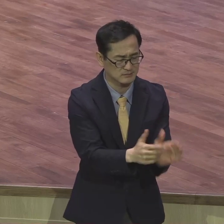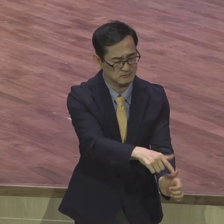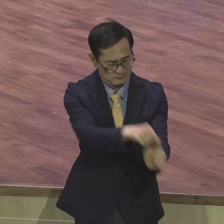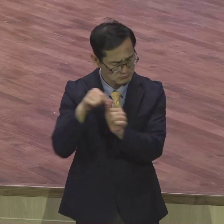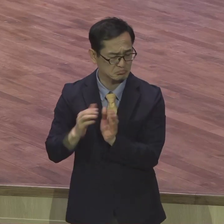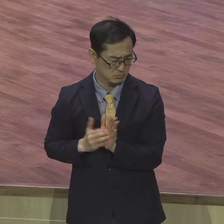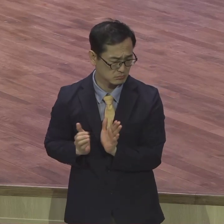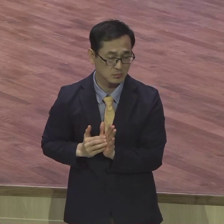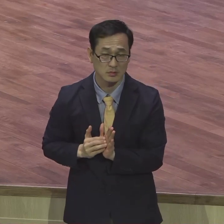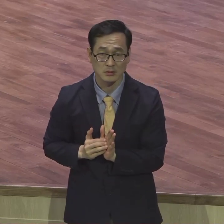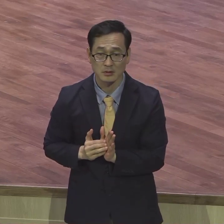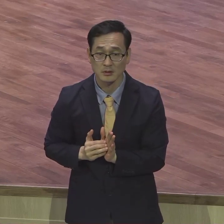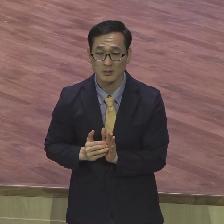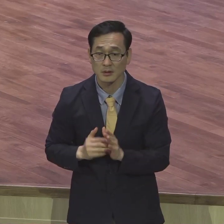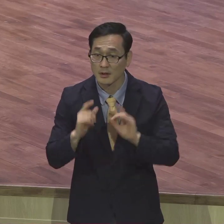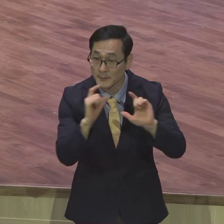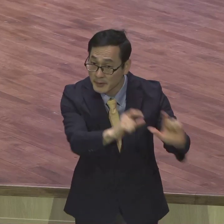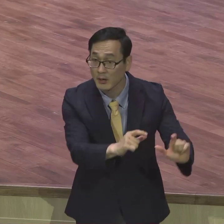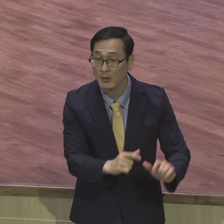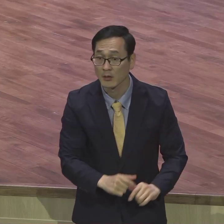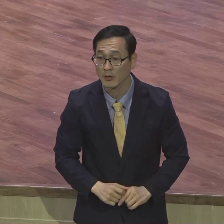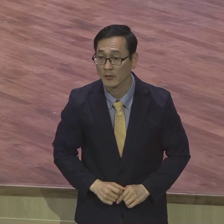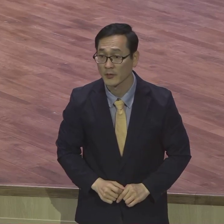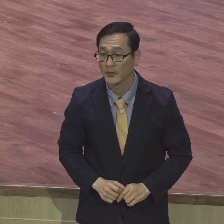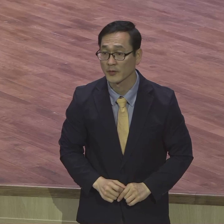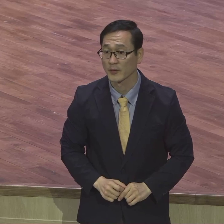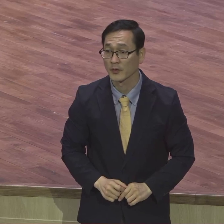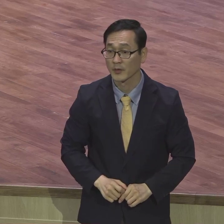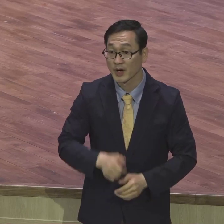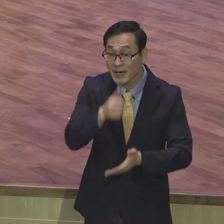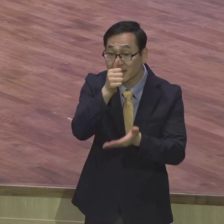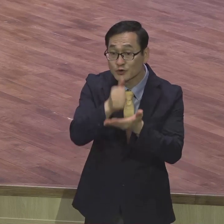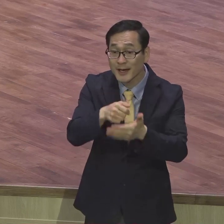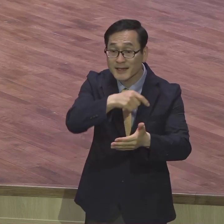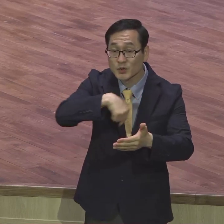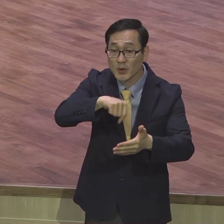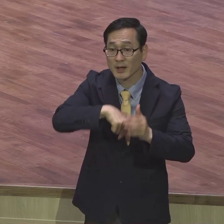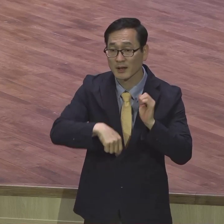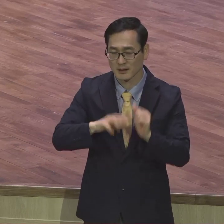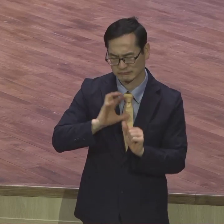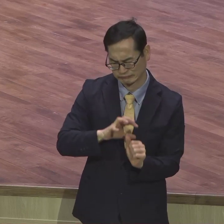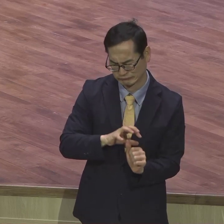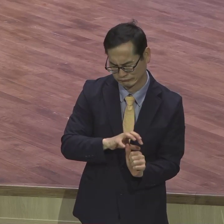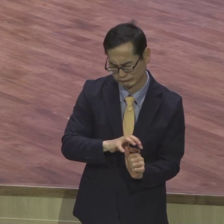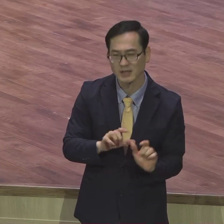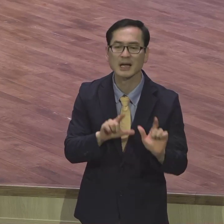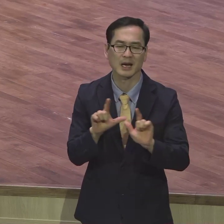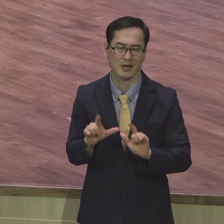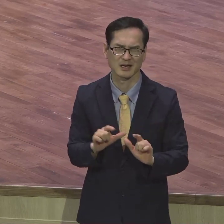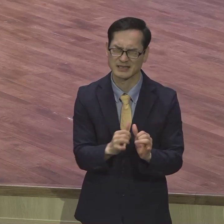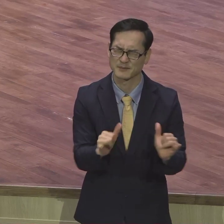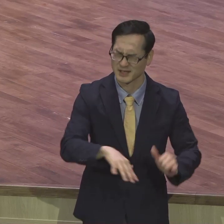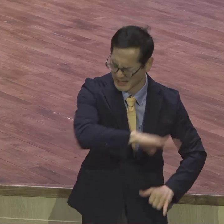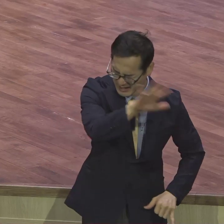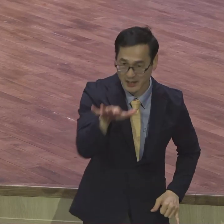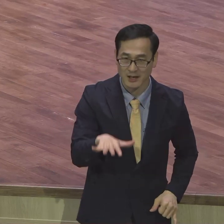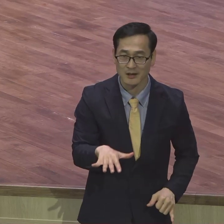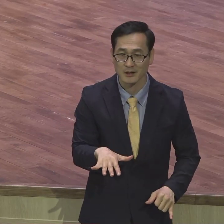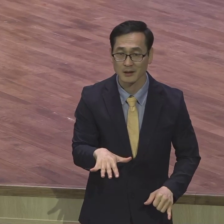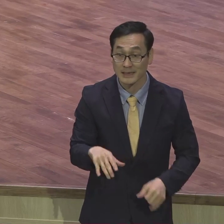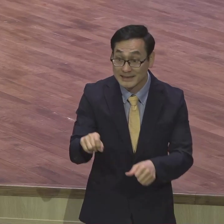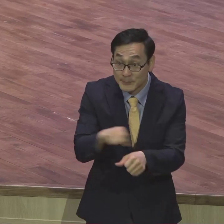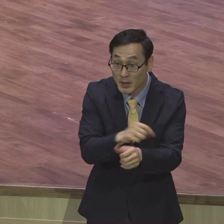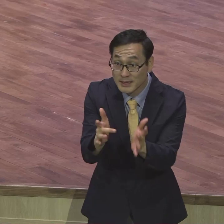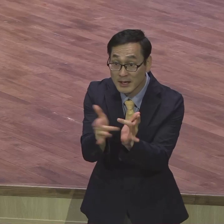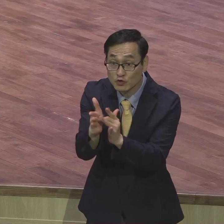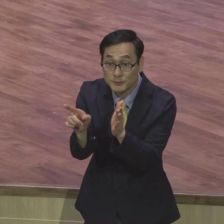사람들이 착각하기 때문에요. 정죄 속에 눌려 살아요. 사람들이 크다. 특별히 예수 믿는 사람이 더 그래요.